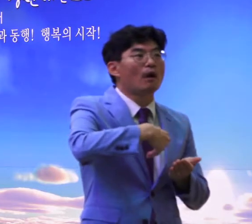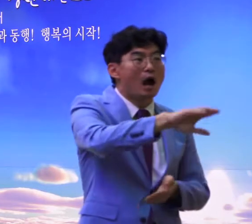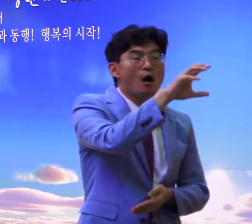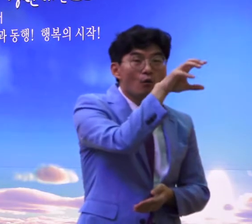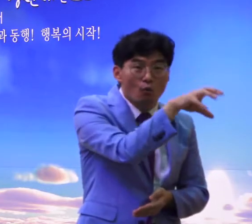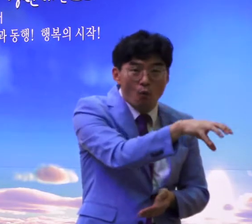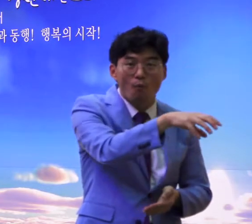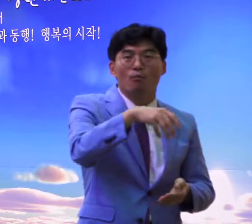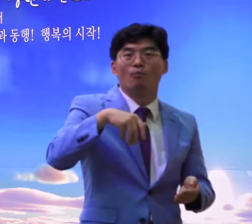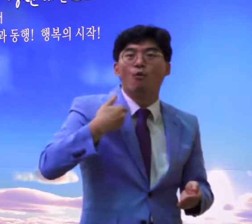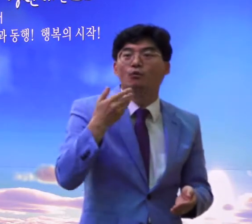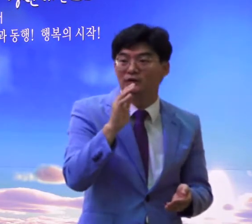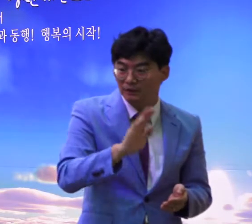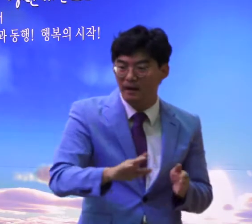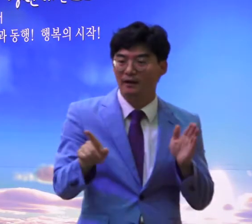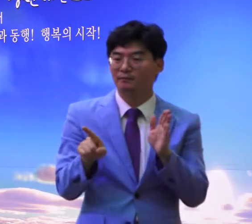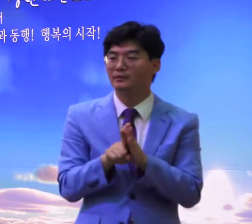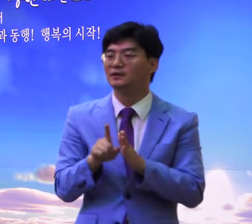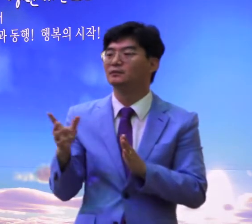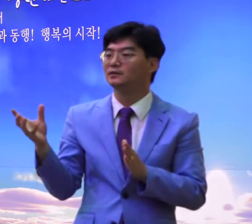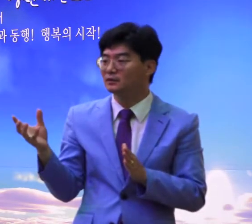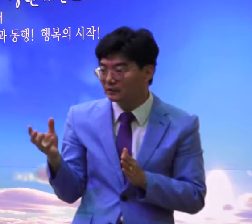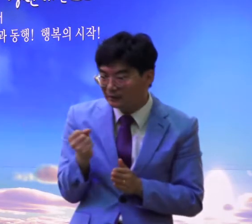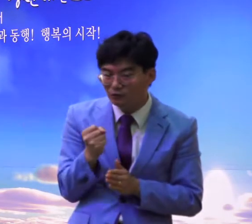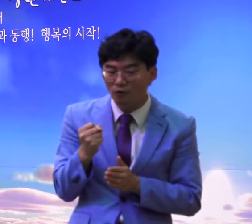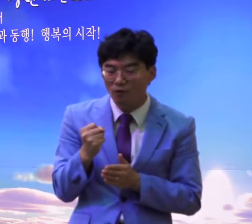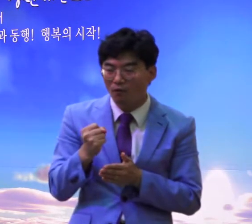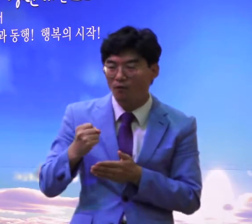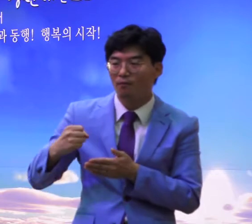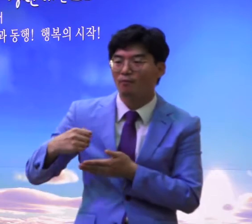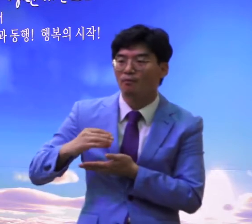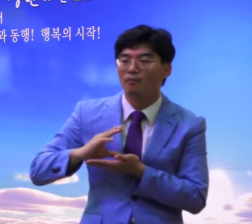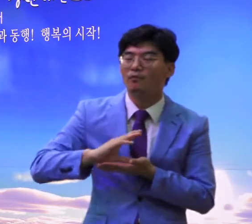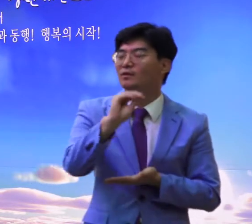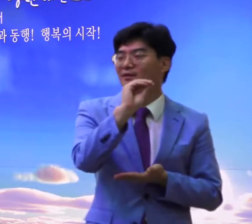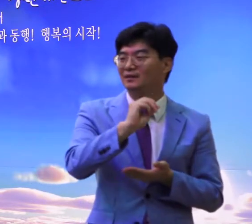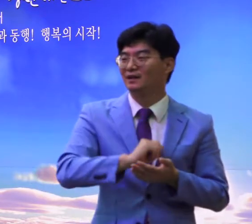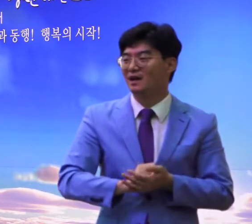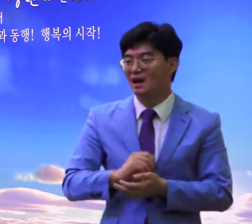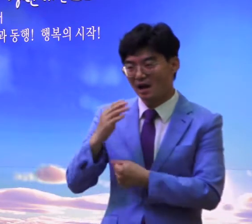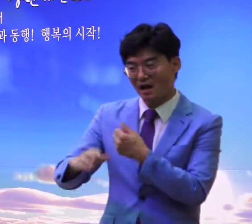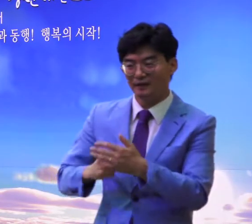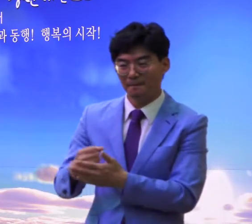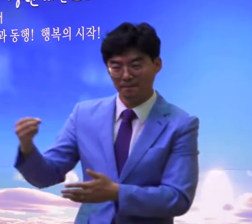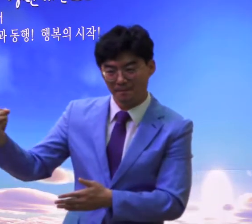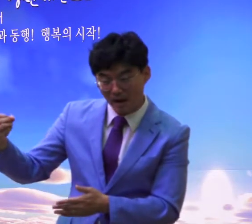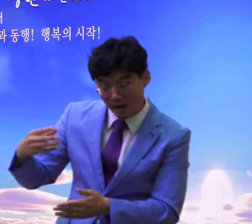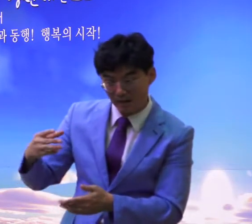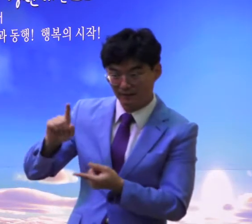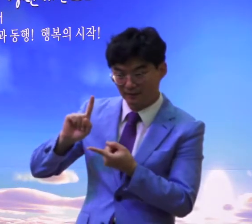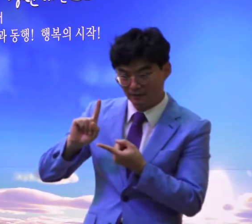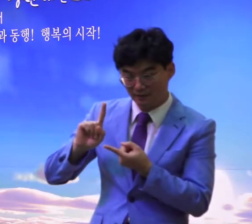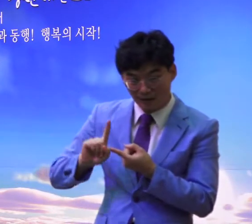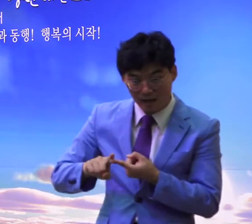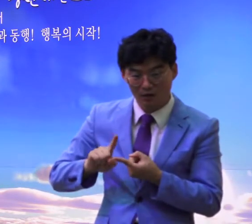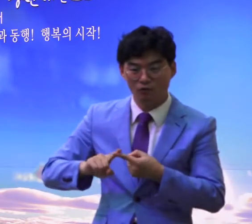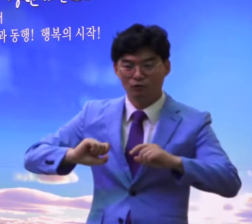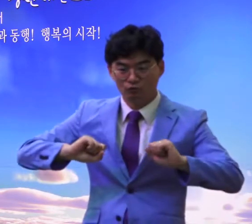나아갔으며, 믿음으로 아브라함은 하나님의 부르심을 받아서 나아갔는데 나아갈